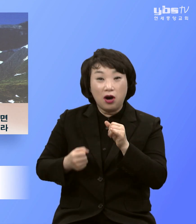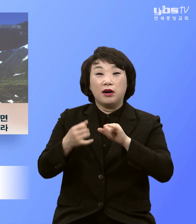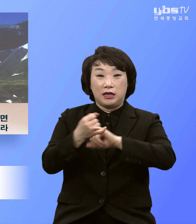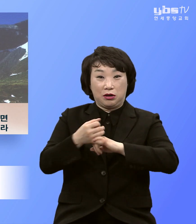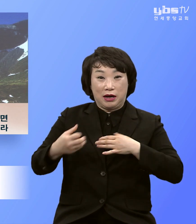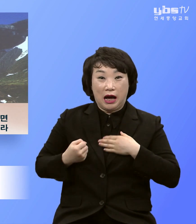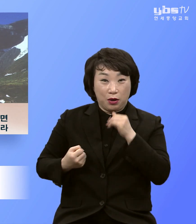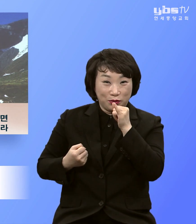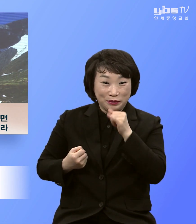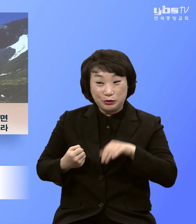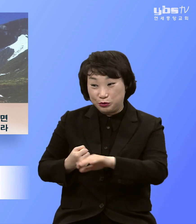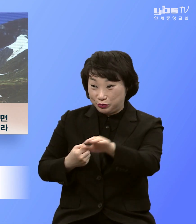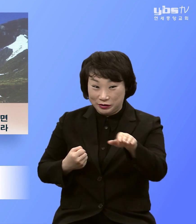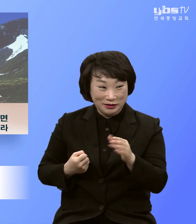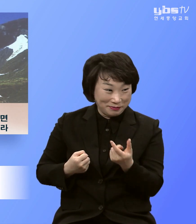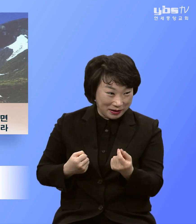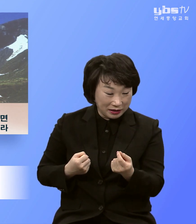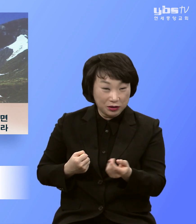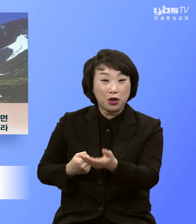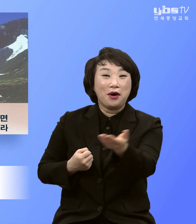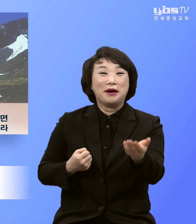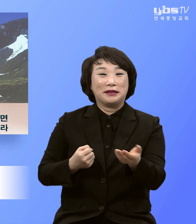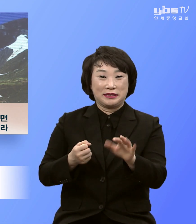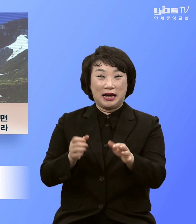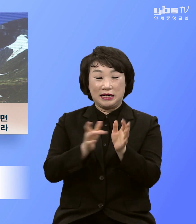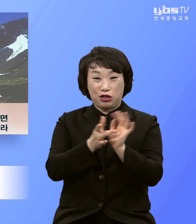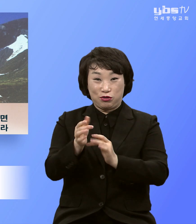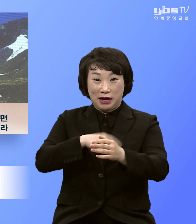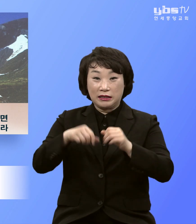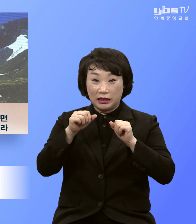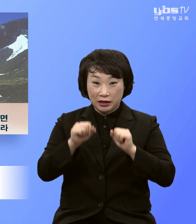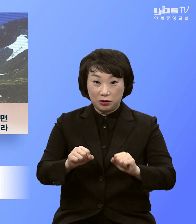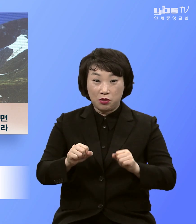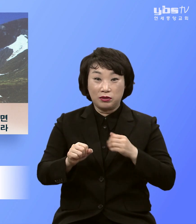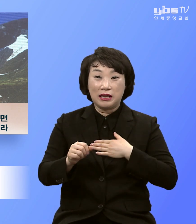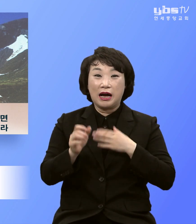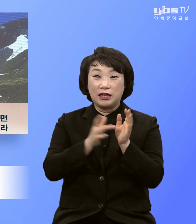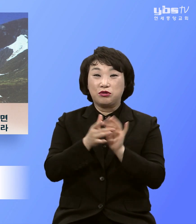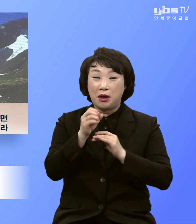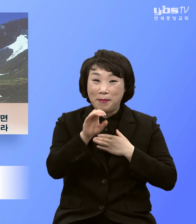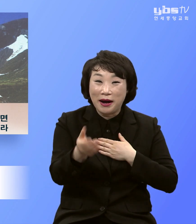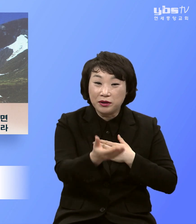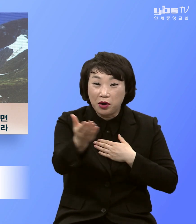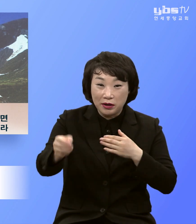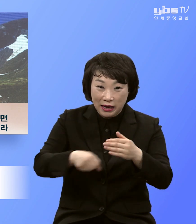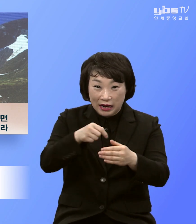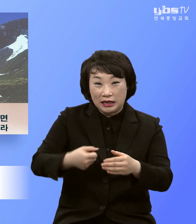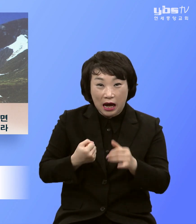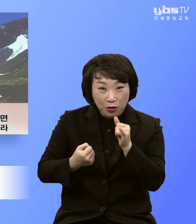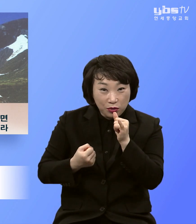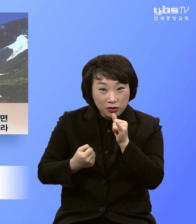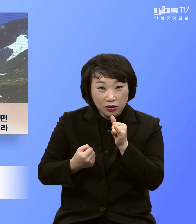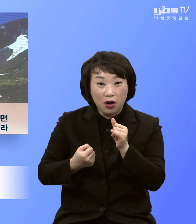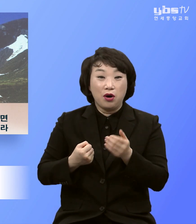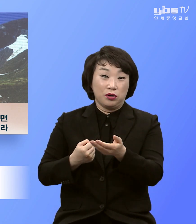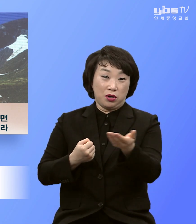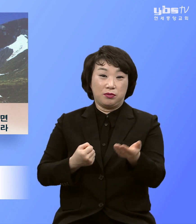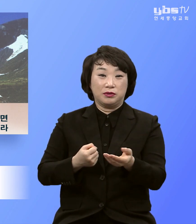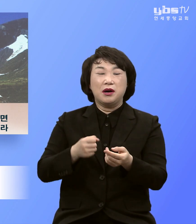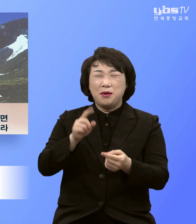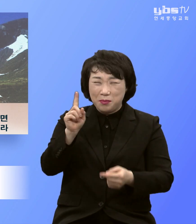가진 자이기 때문에 너희가 내 안에 거하고 내 말이 너희 안에